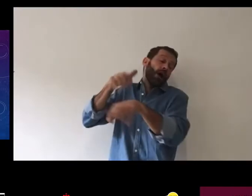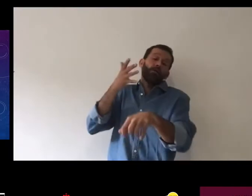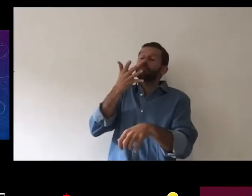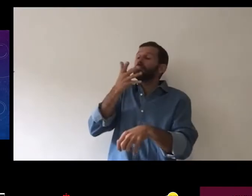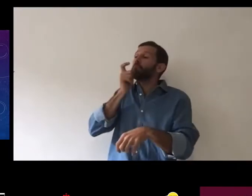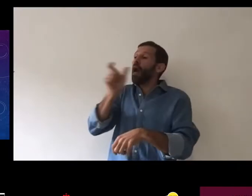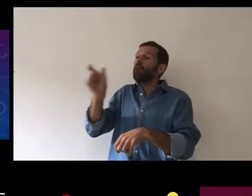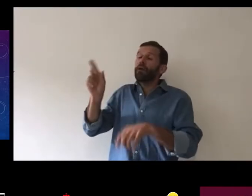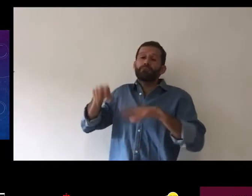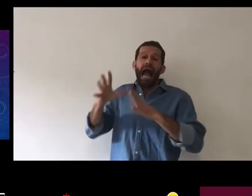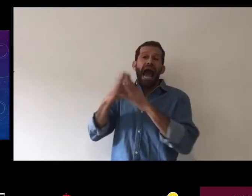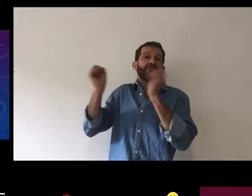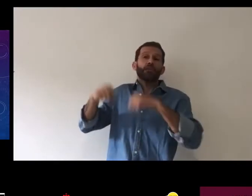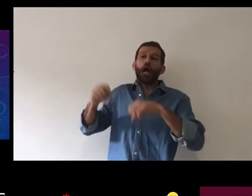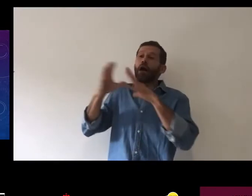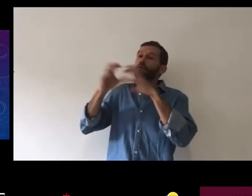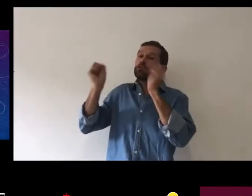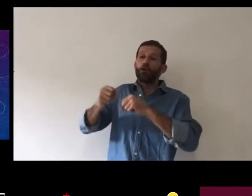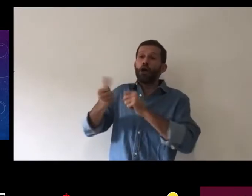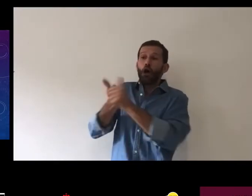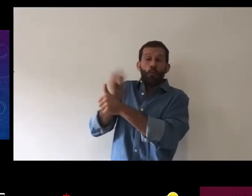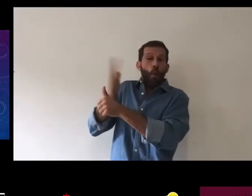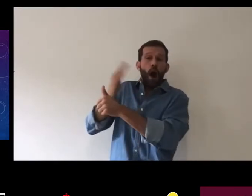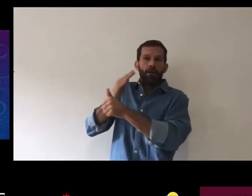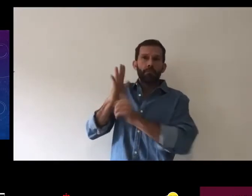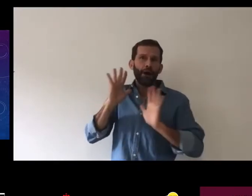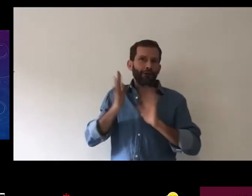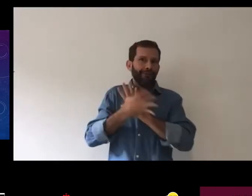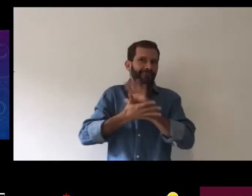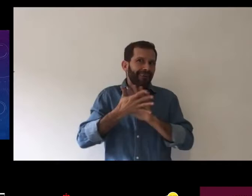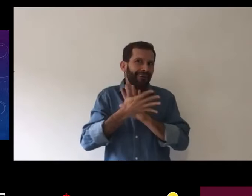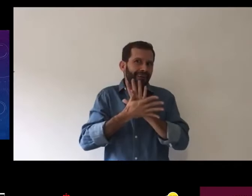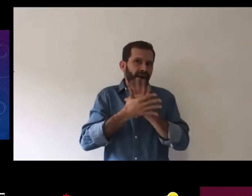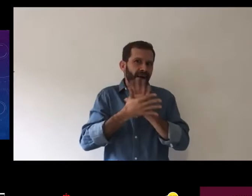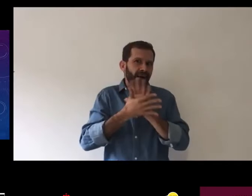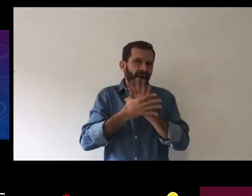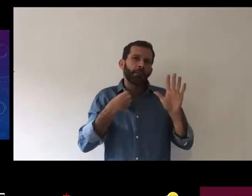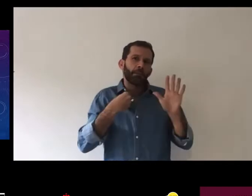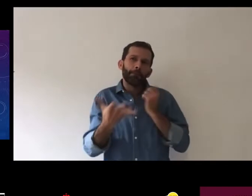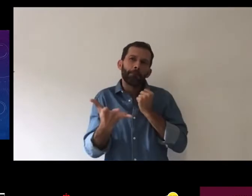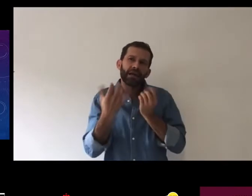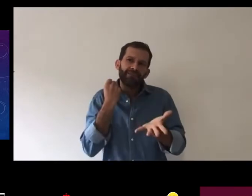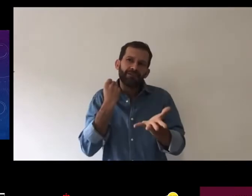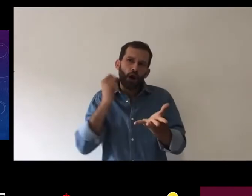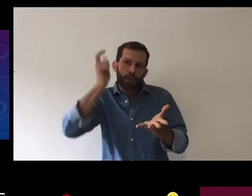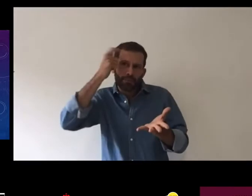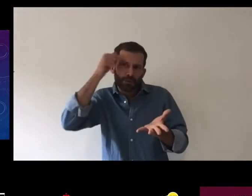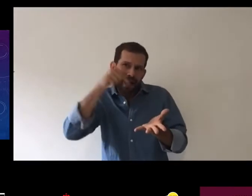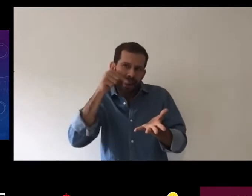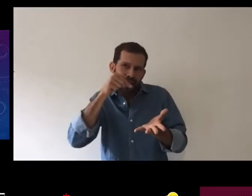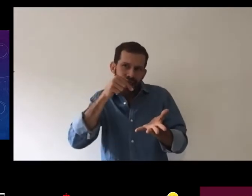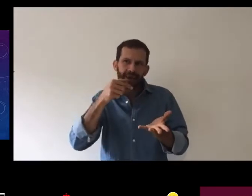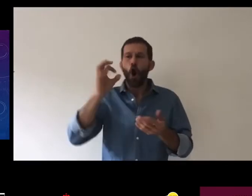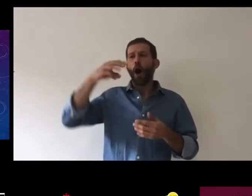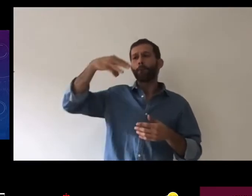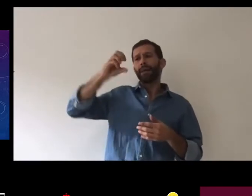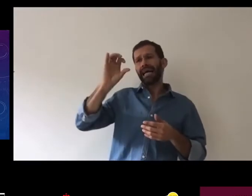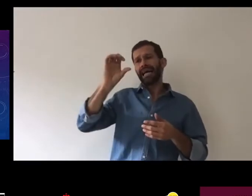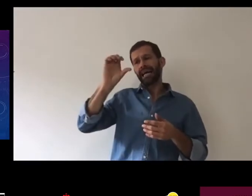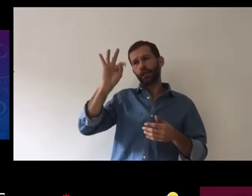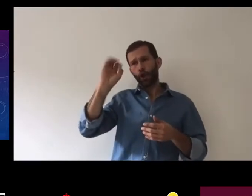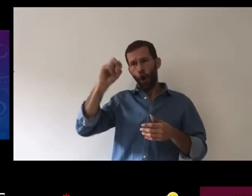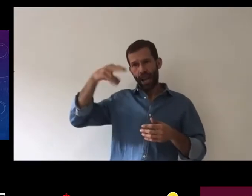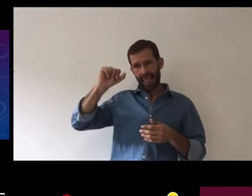hablamos de conceptos abstractos, desconocidos y cuya iconicidad no existe, son signos arbitrarios,